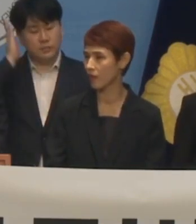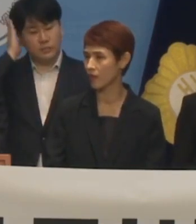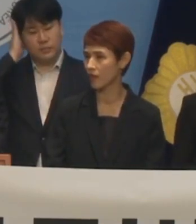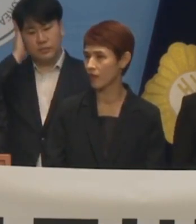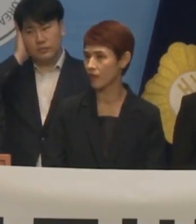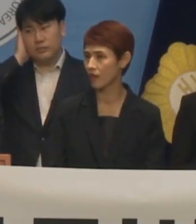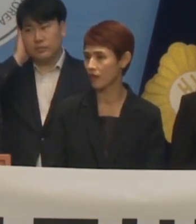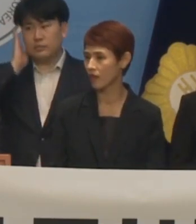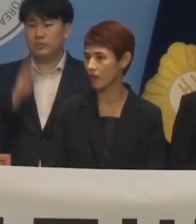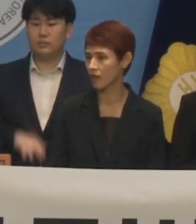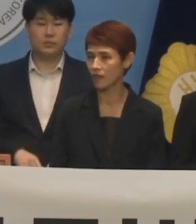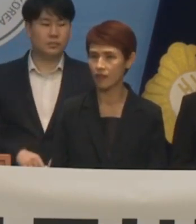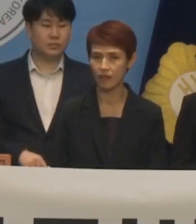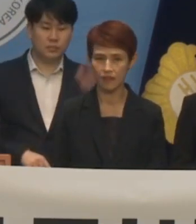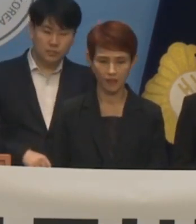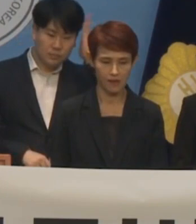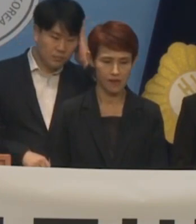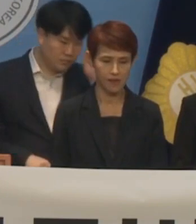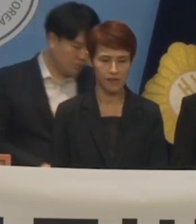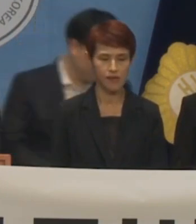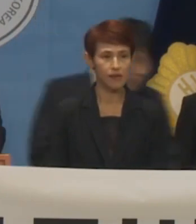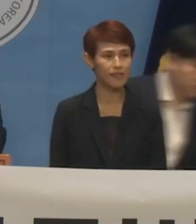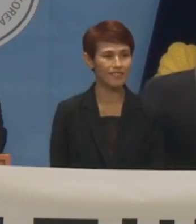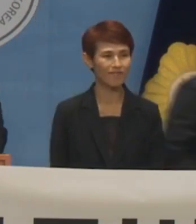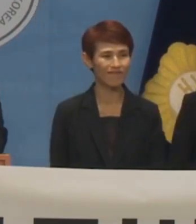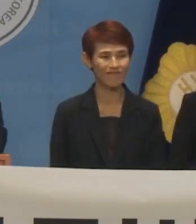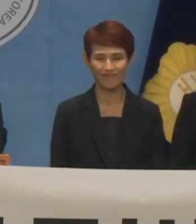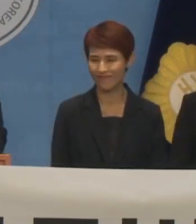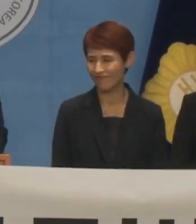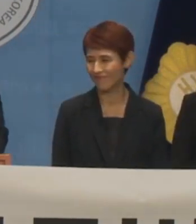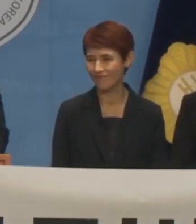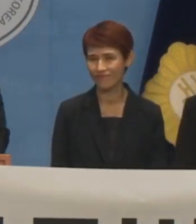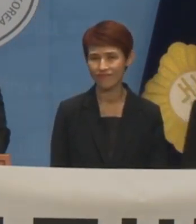수화가 안 보인다. 이거 밑으로 내려야 될 것 같습니다.